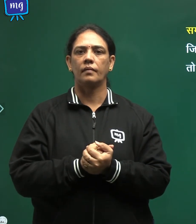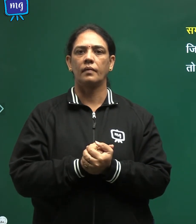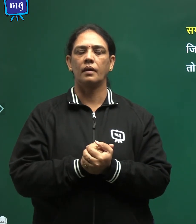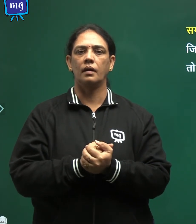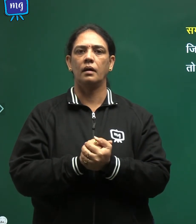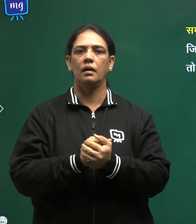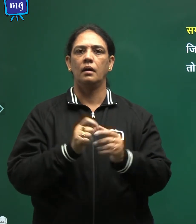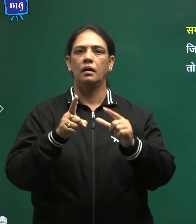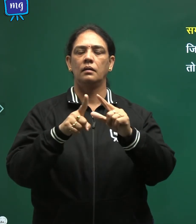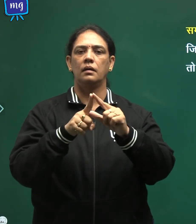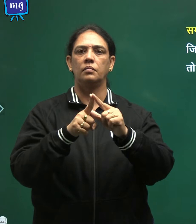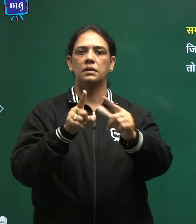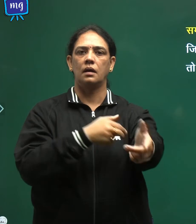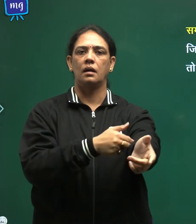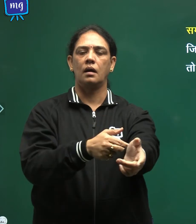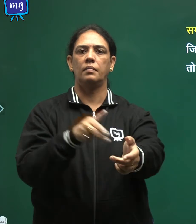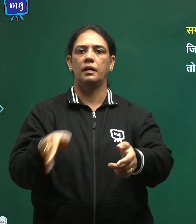समबाहु त्रिभुज